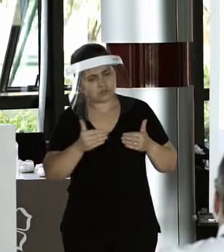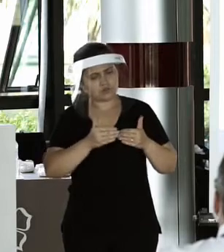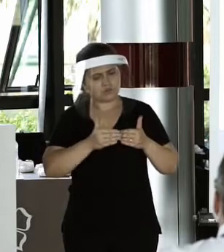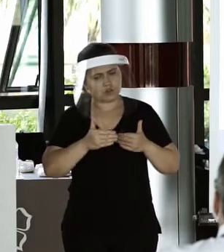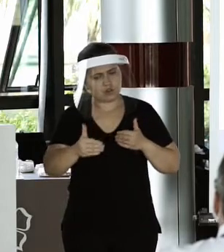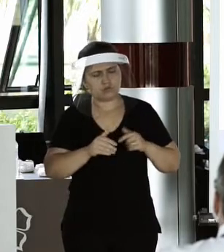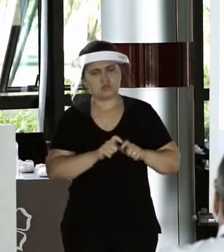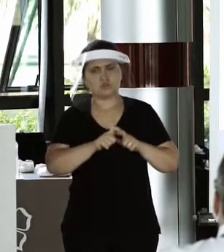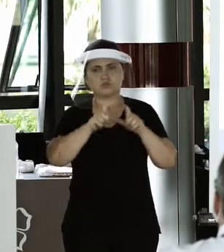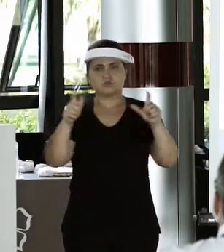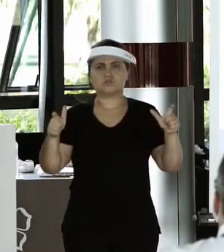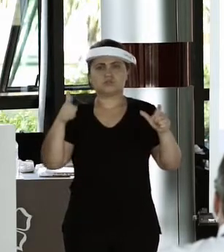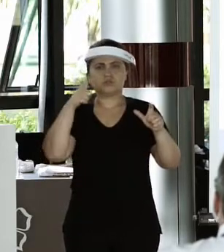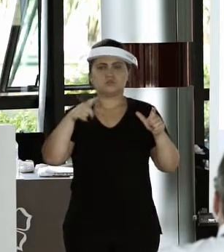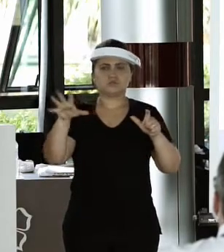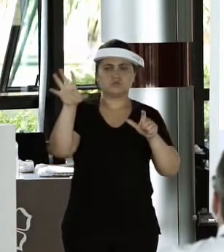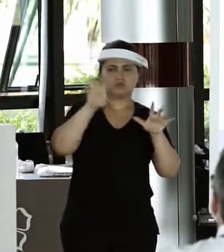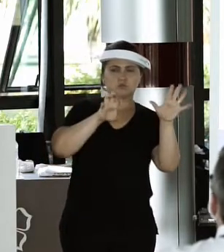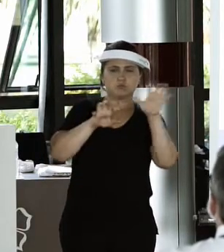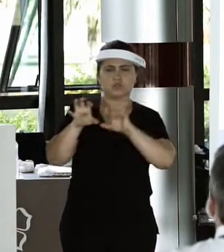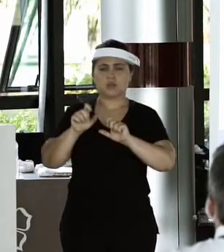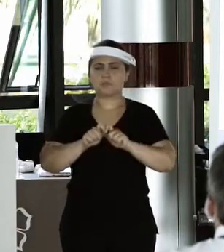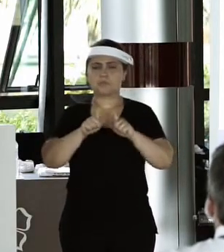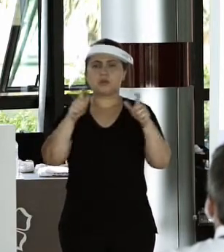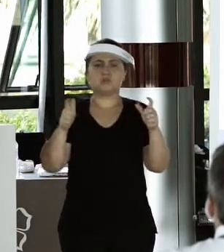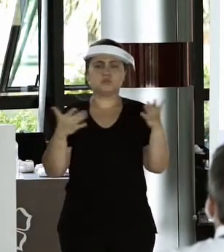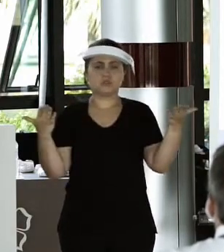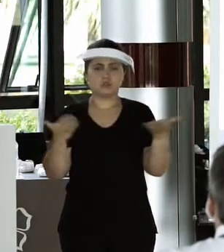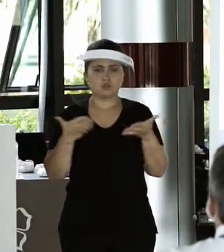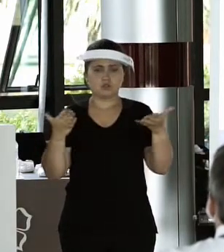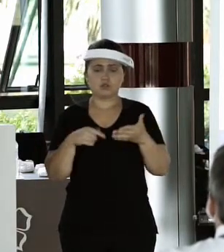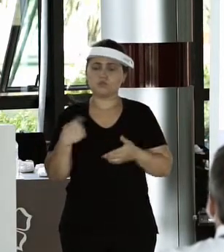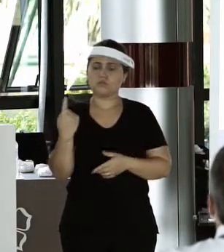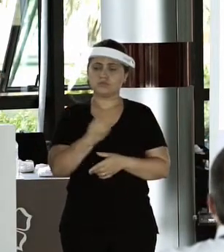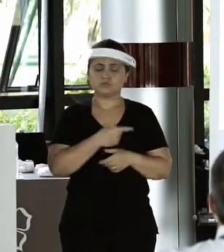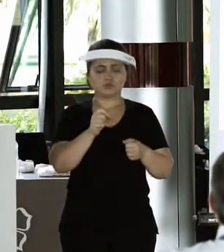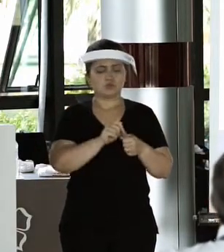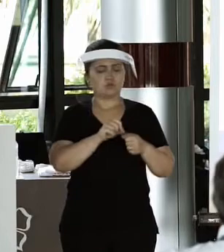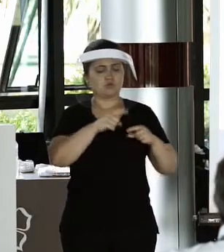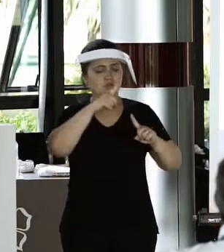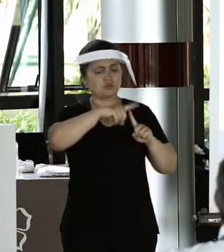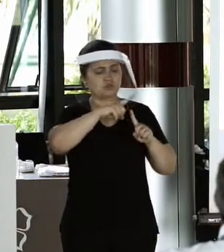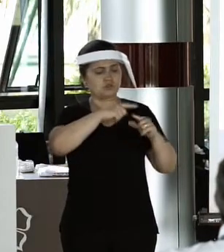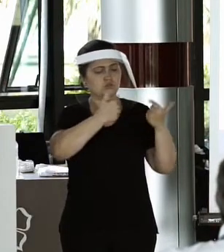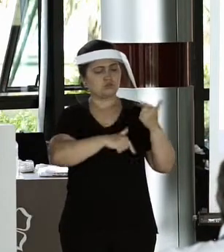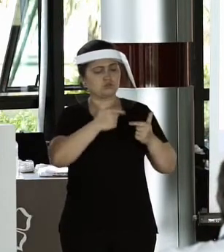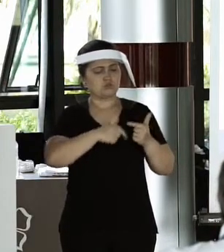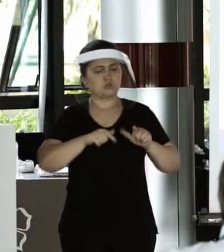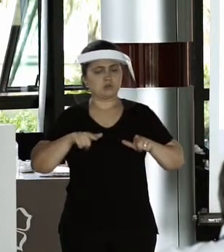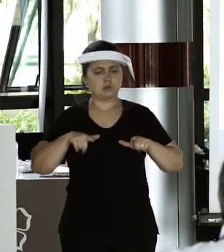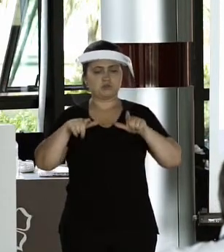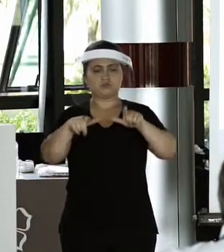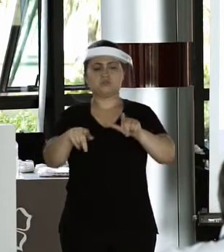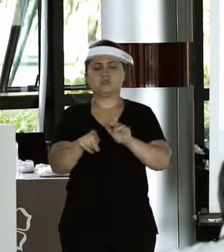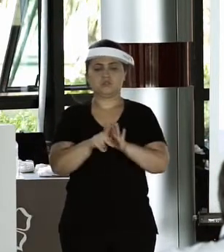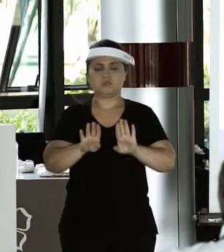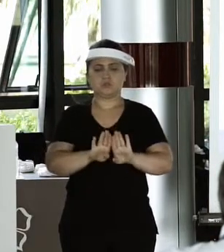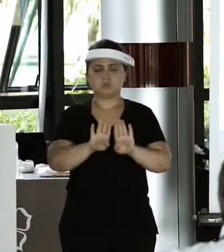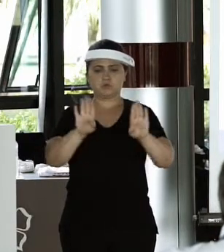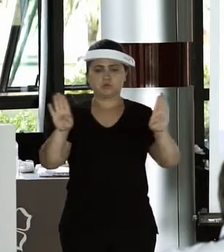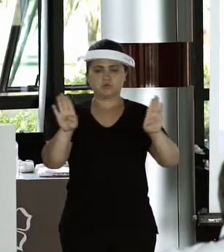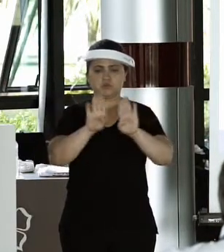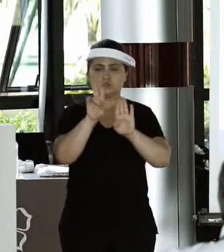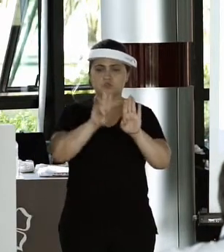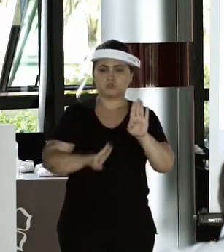de pegar a grande maioria deles. Então, assim, hoje eu faço esse tipo de trabalho aqui de laudo de fachadas,